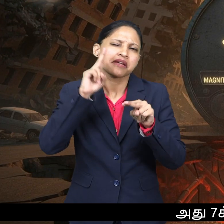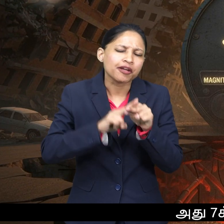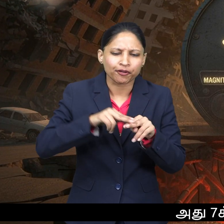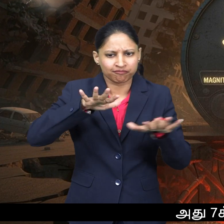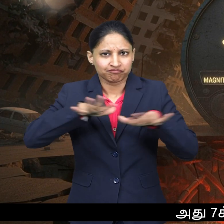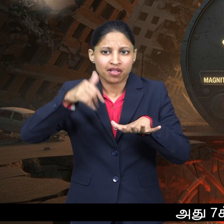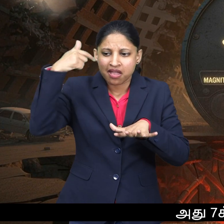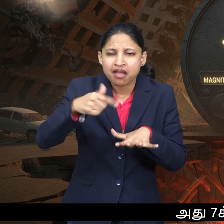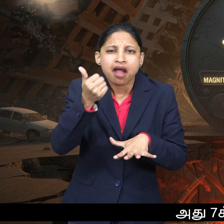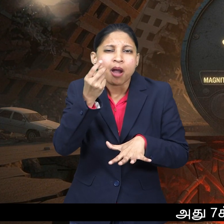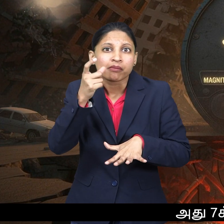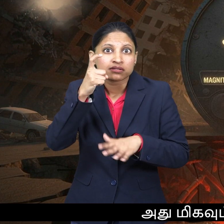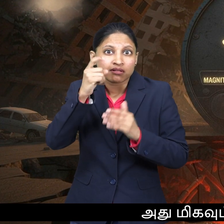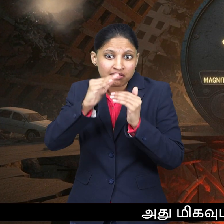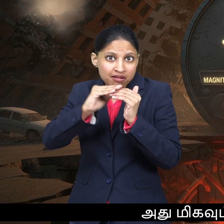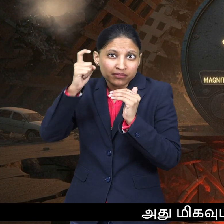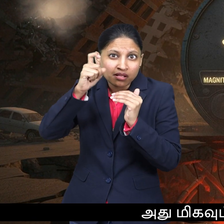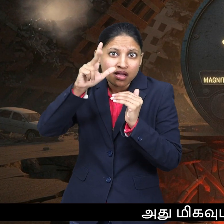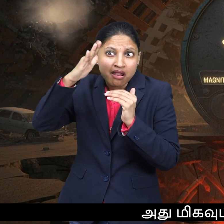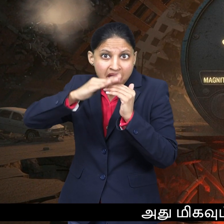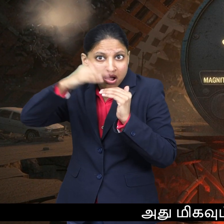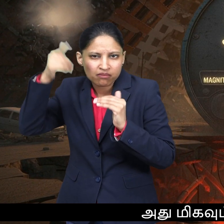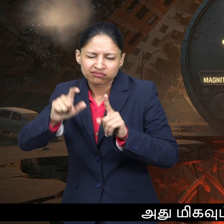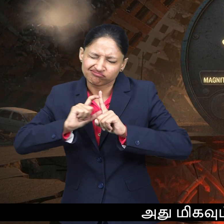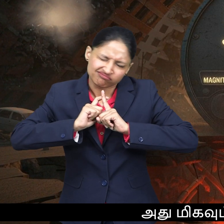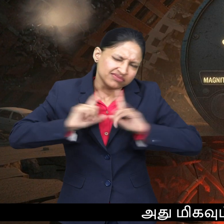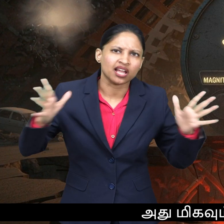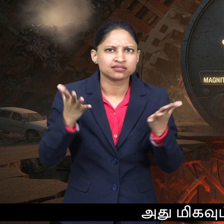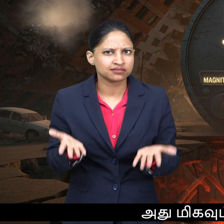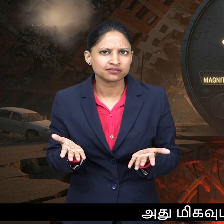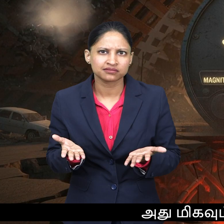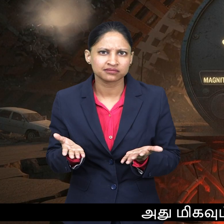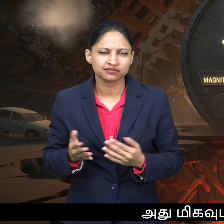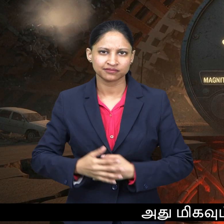அது 7க்கு மேல் சென்றால் அது மிகவும் ஆபத்தானதாக மாறும்.